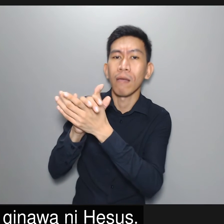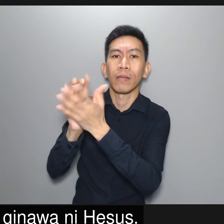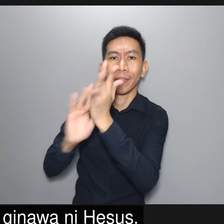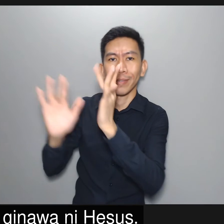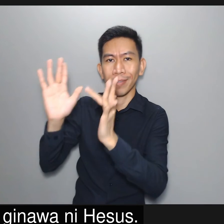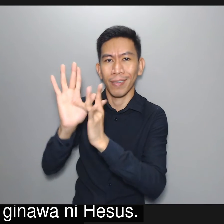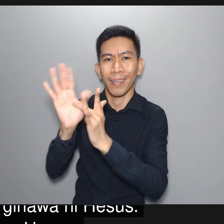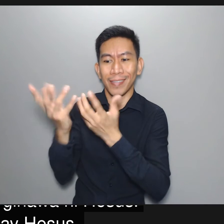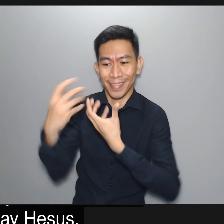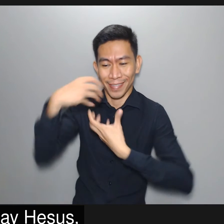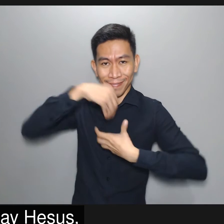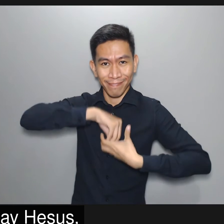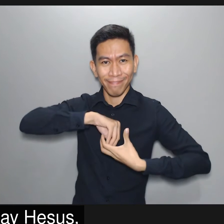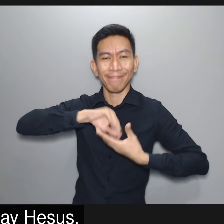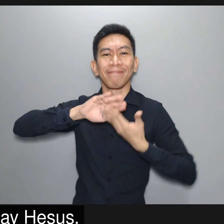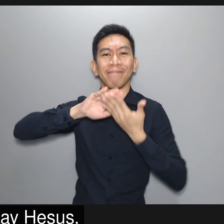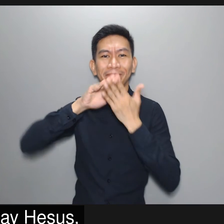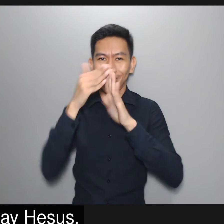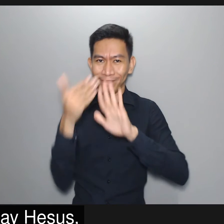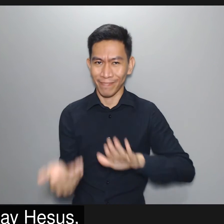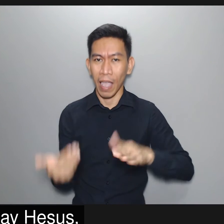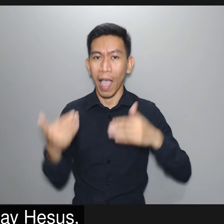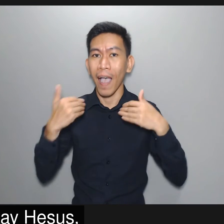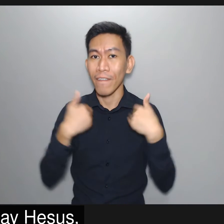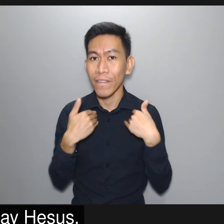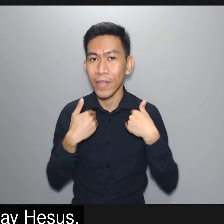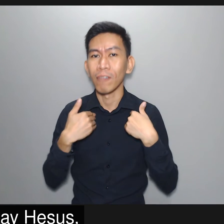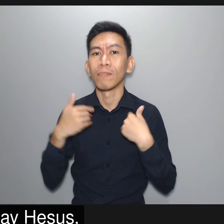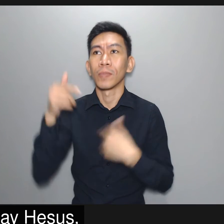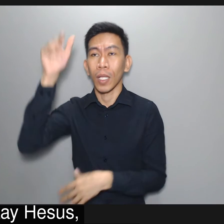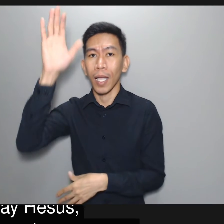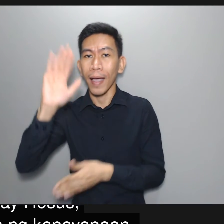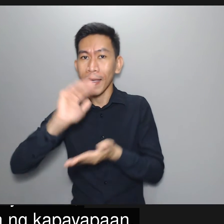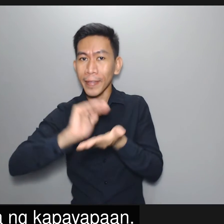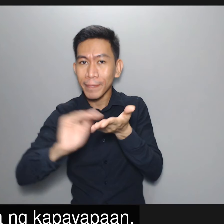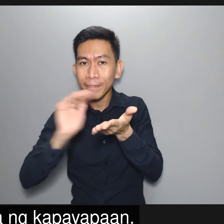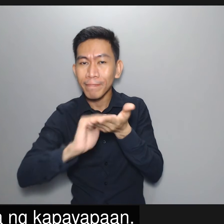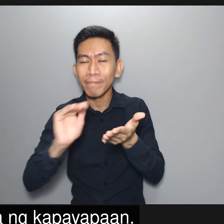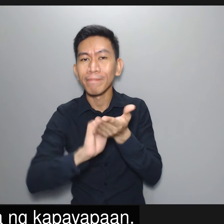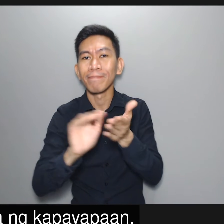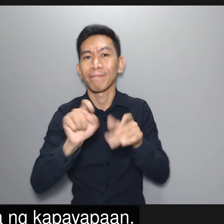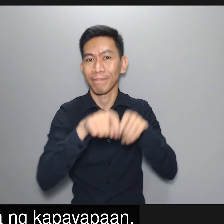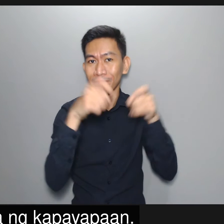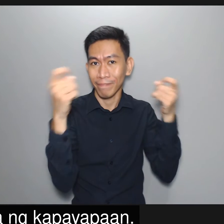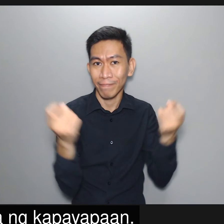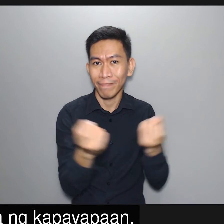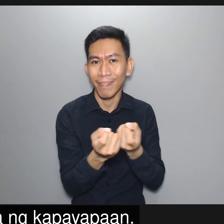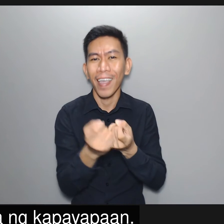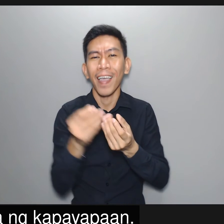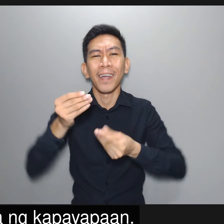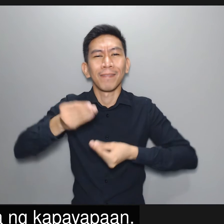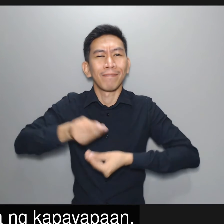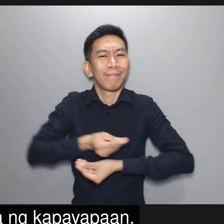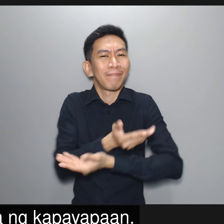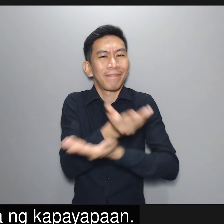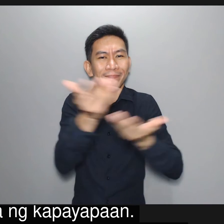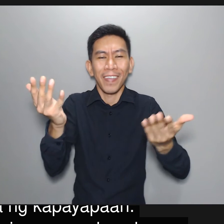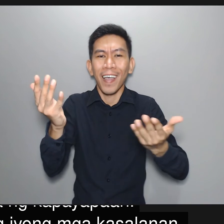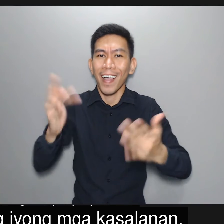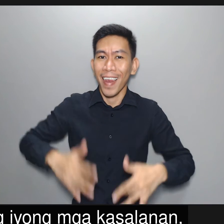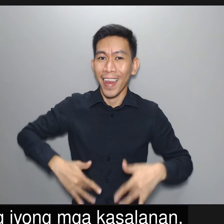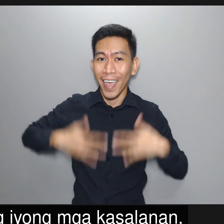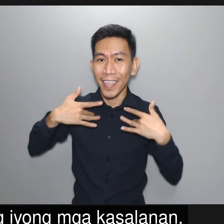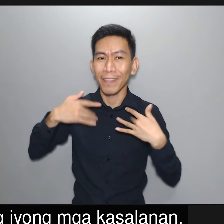ng kapayapaan. Patatawarin ng Diyos ang iyong mga kasalanan at bibigyan ka ng buhay na walang